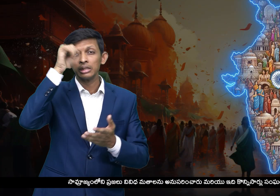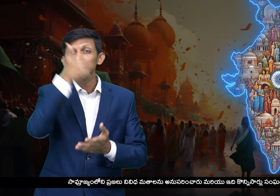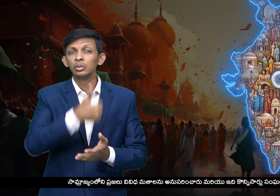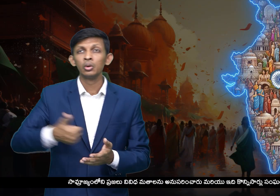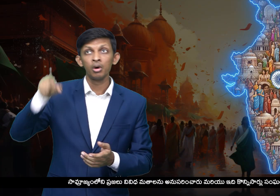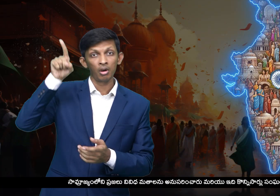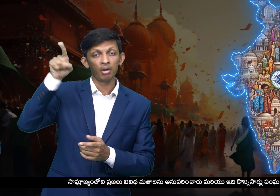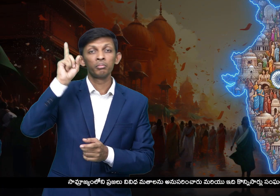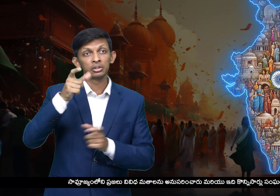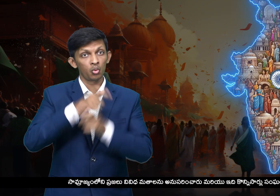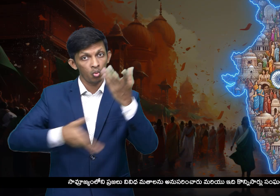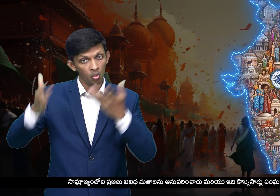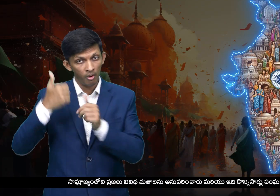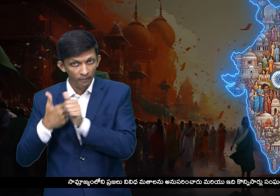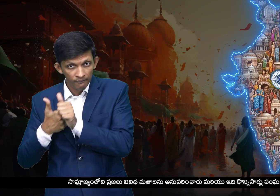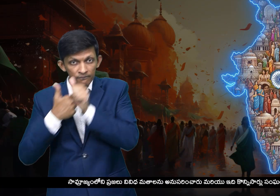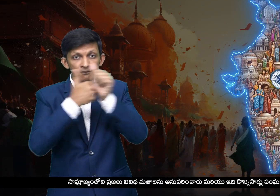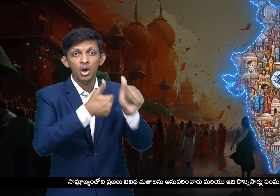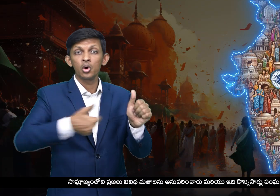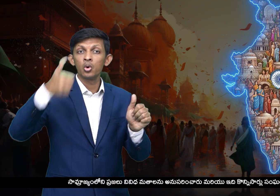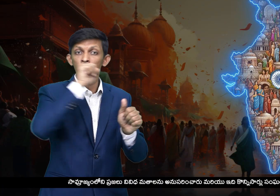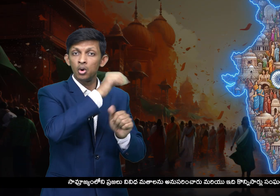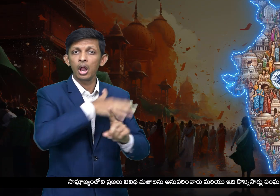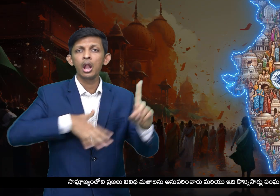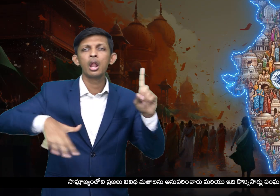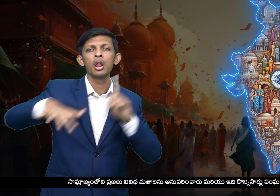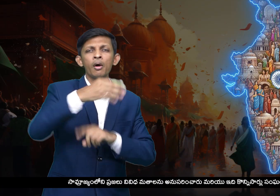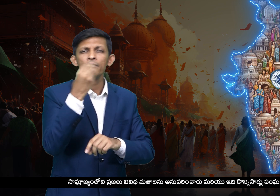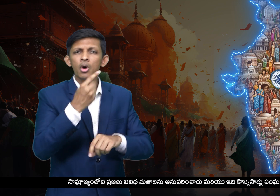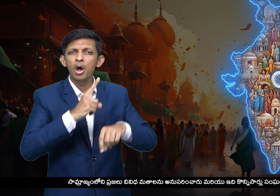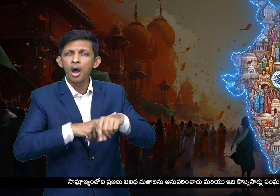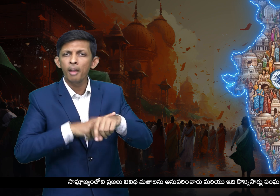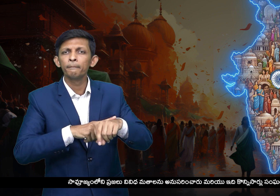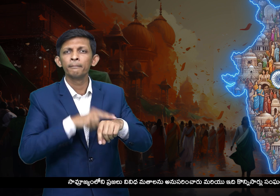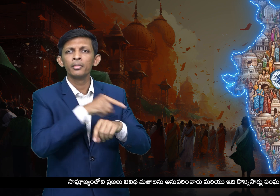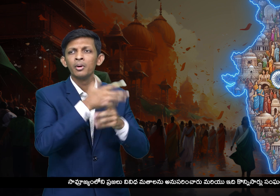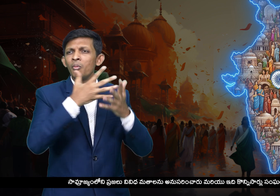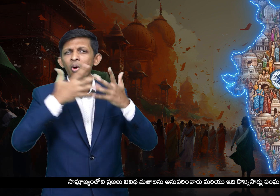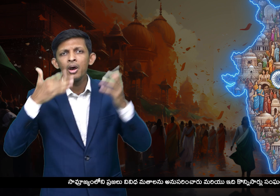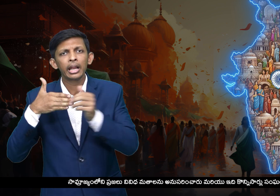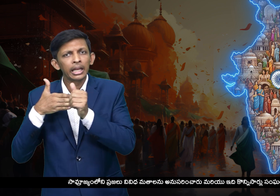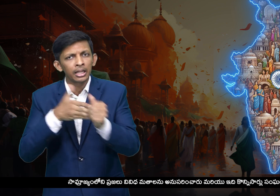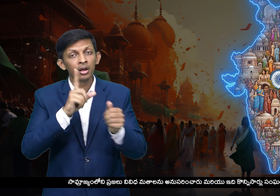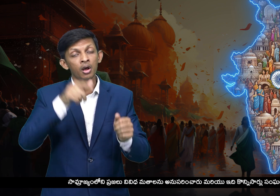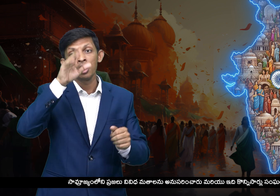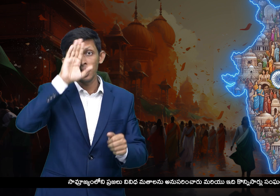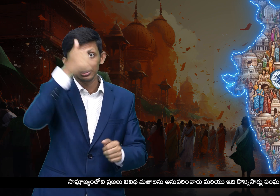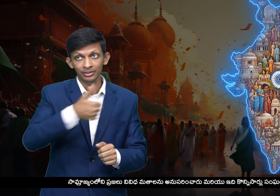సామ్రాజ్యంలోని ప్రజలు వివిధ మతాలను అనుసరించారు మరియు ఇది కొన్నిసార్లు సంఘర్షణకు